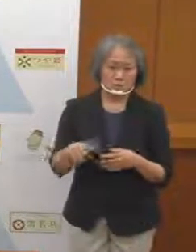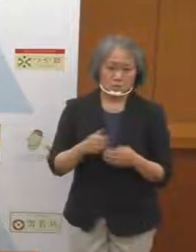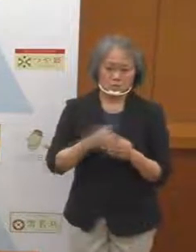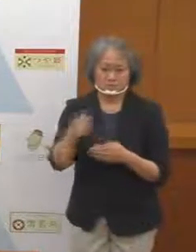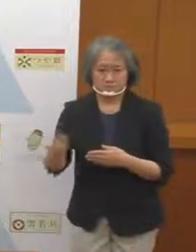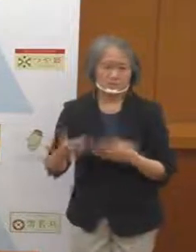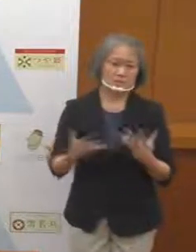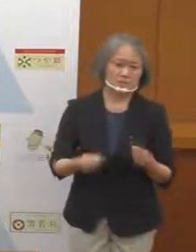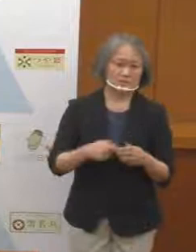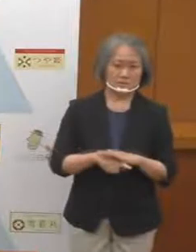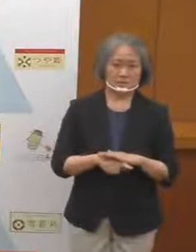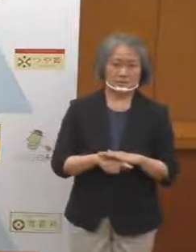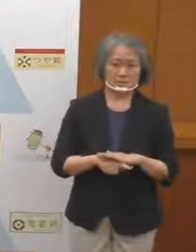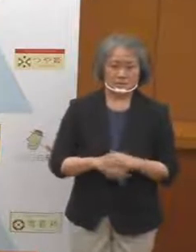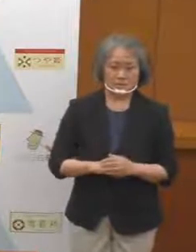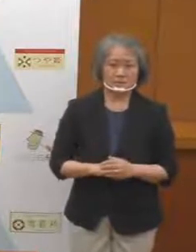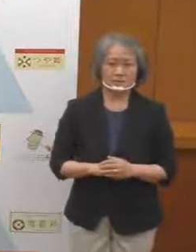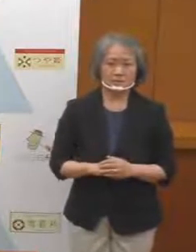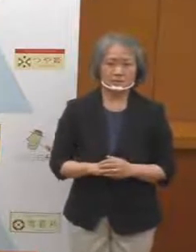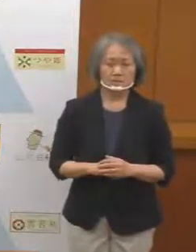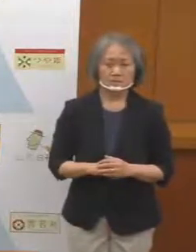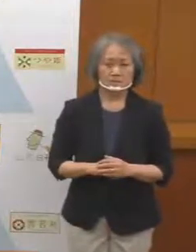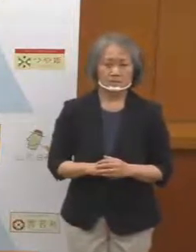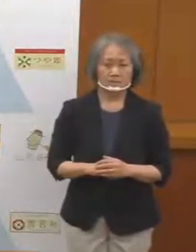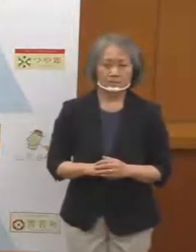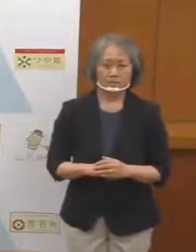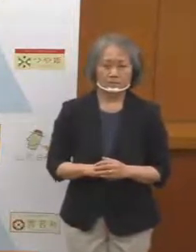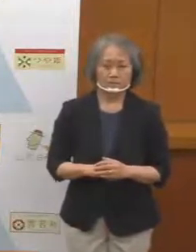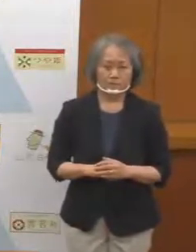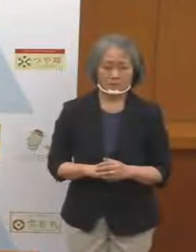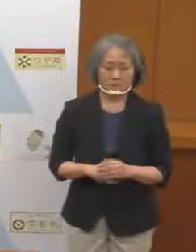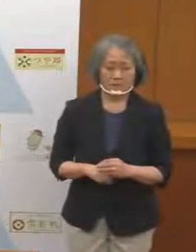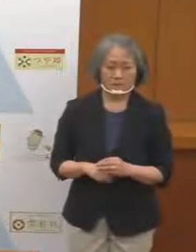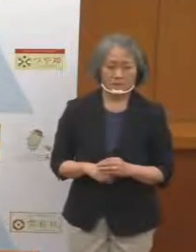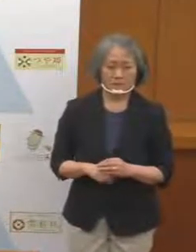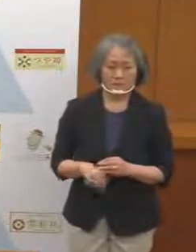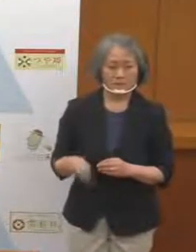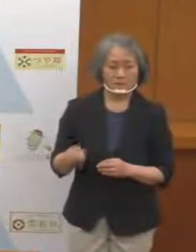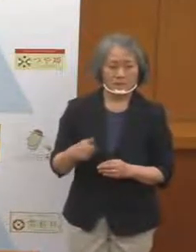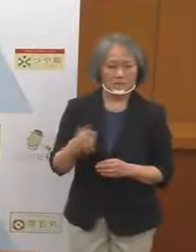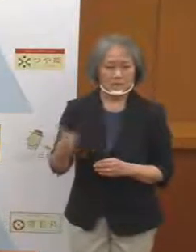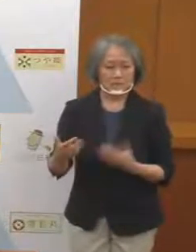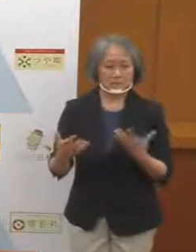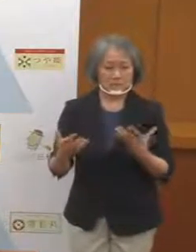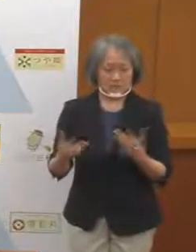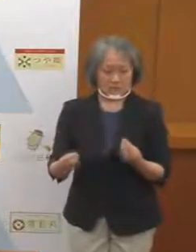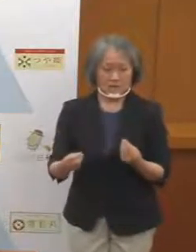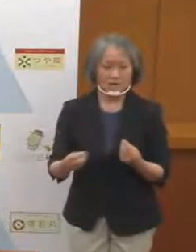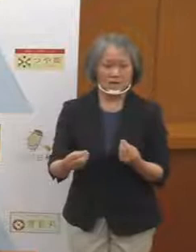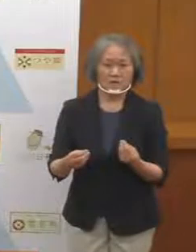たまあそれを持ってですねあの